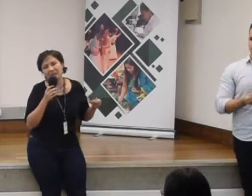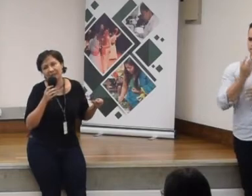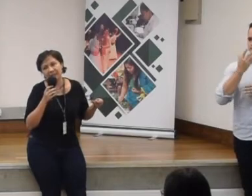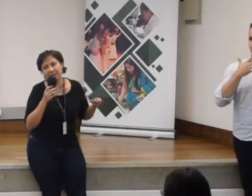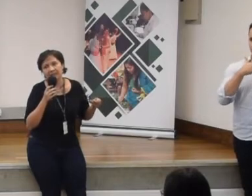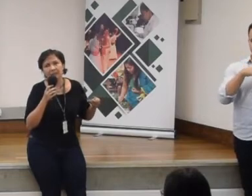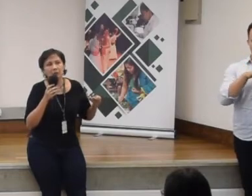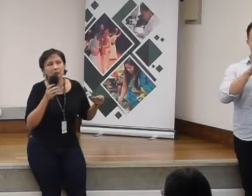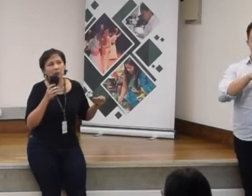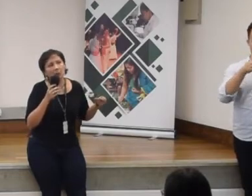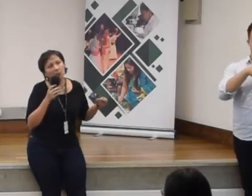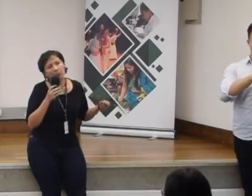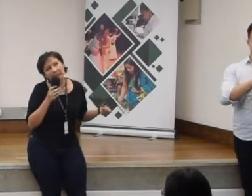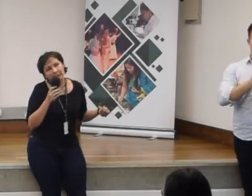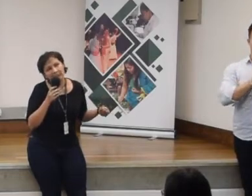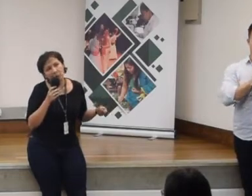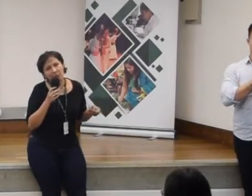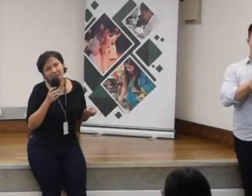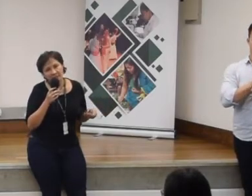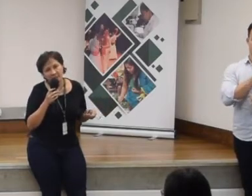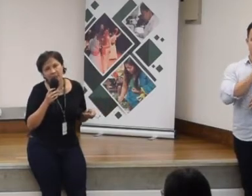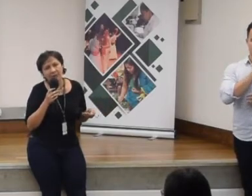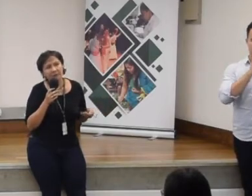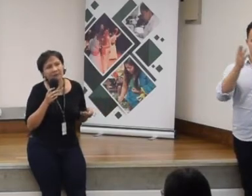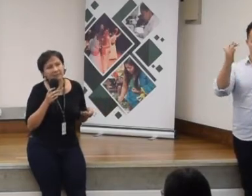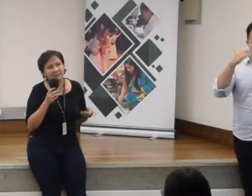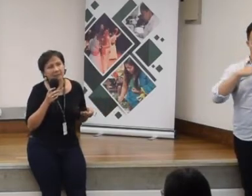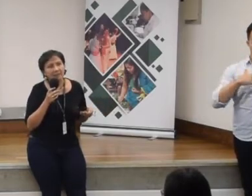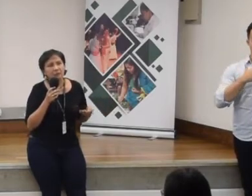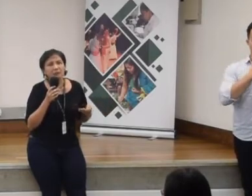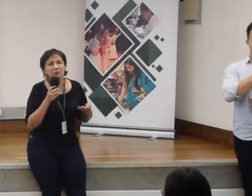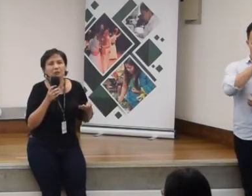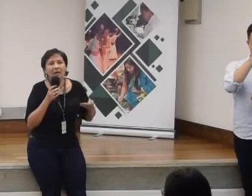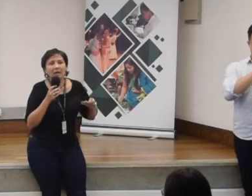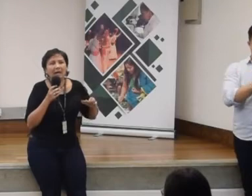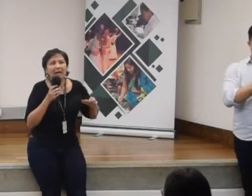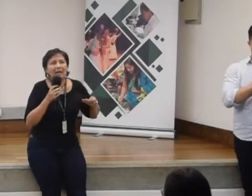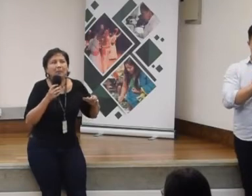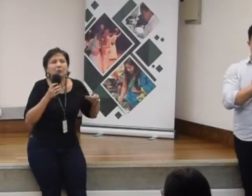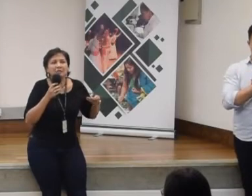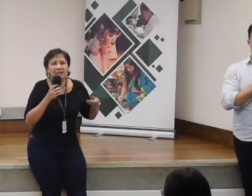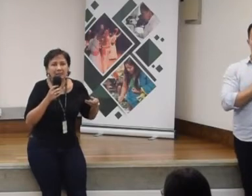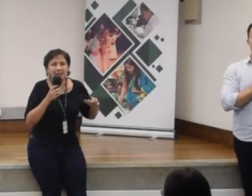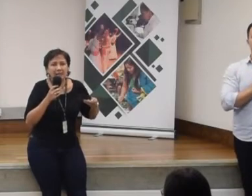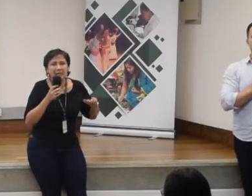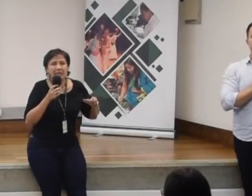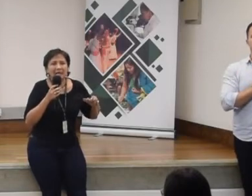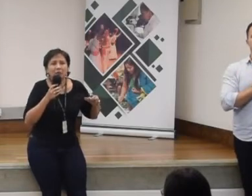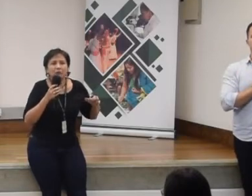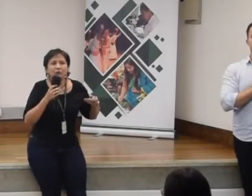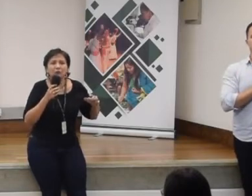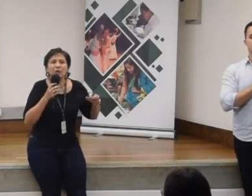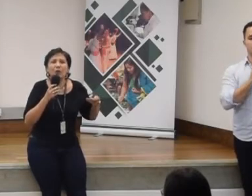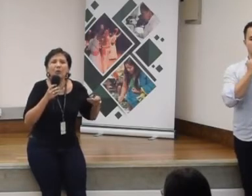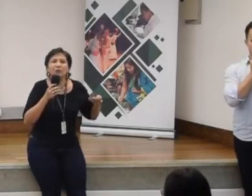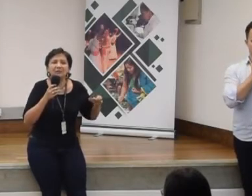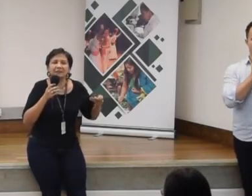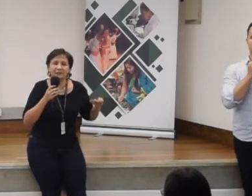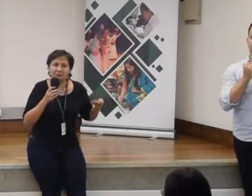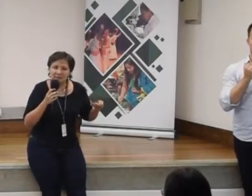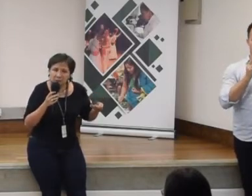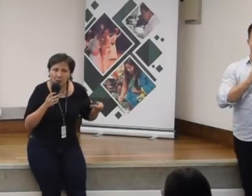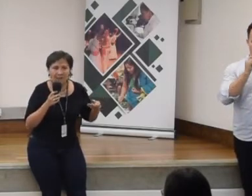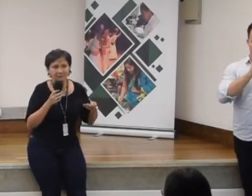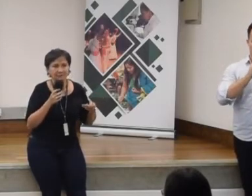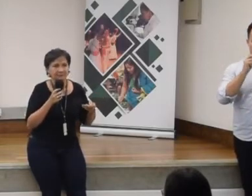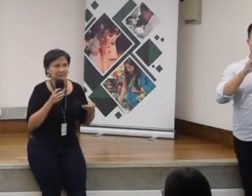no solamente todo el componente de UDA diversa, donde nos va a apoyar la construcción de una